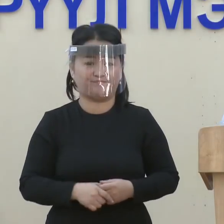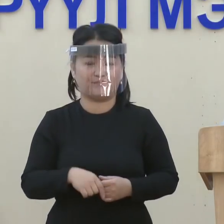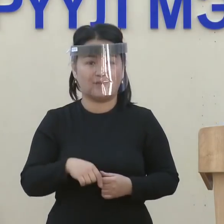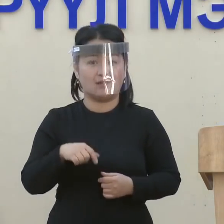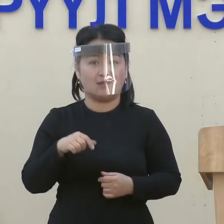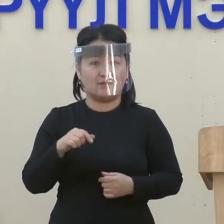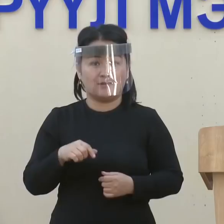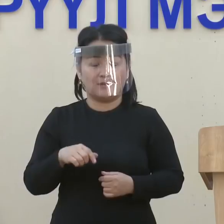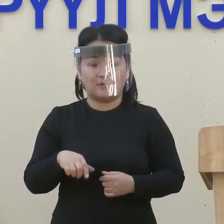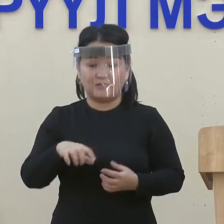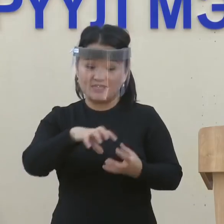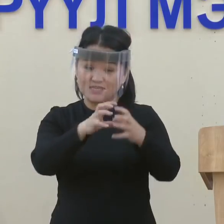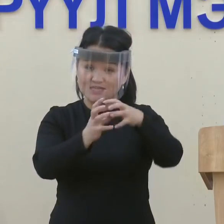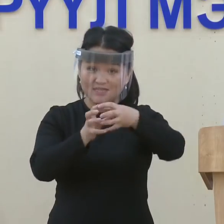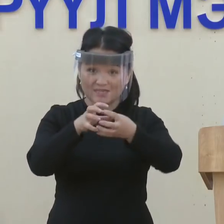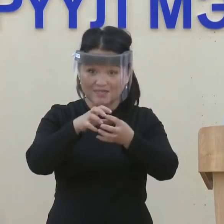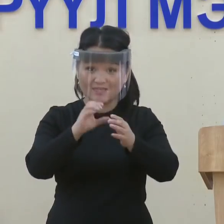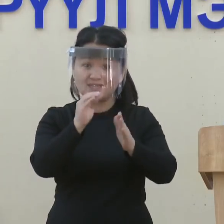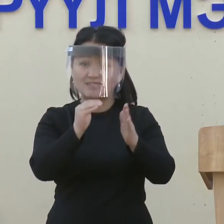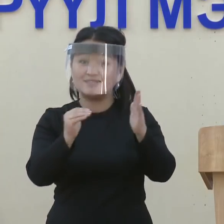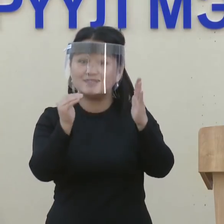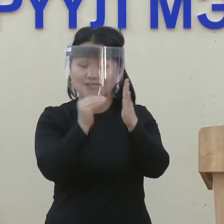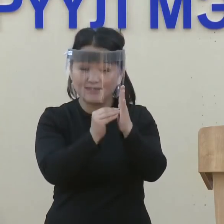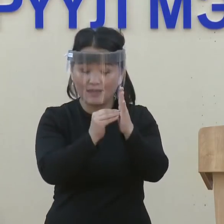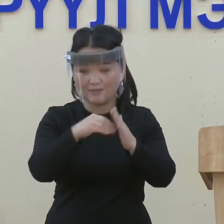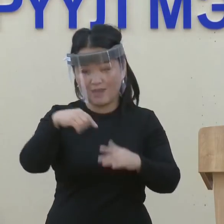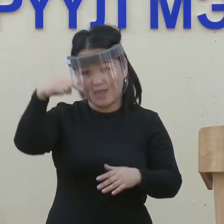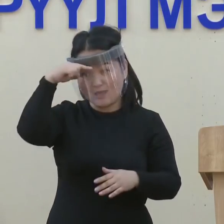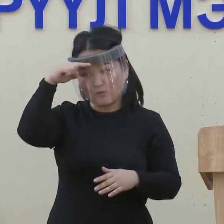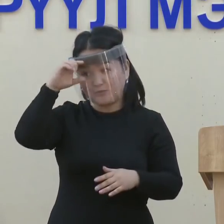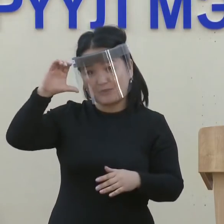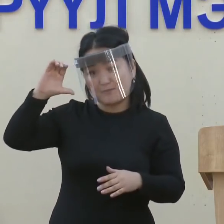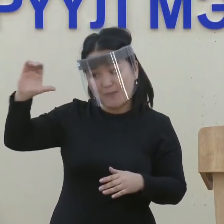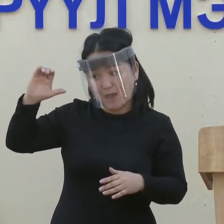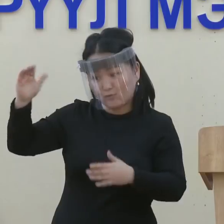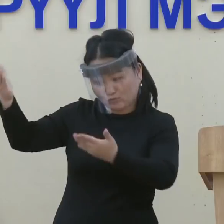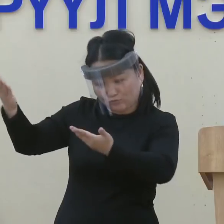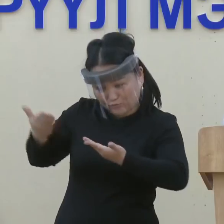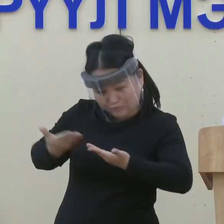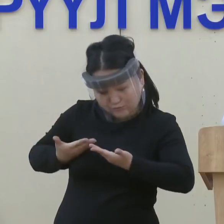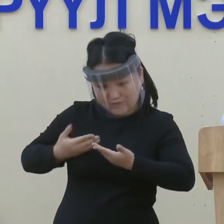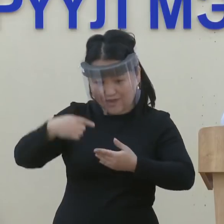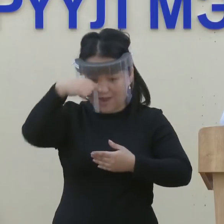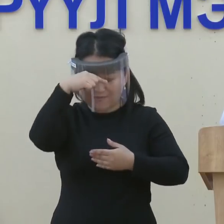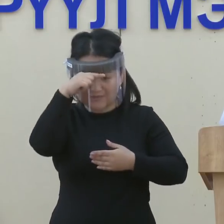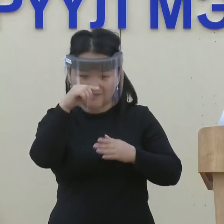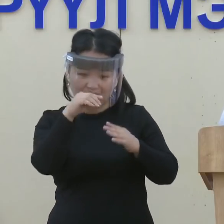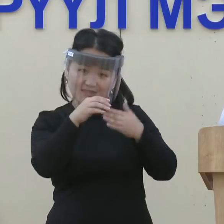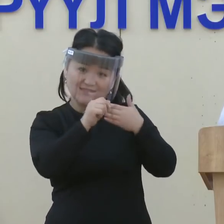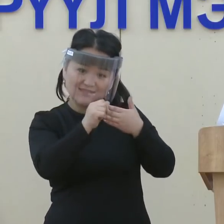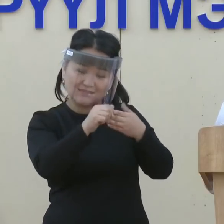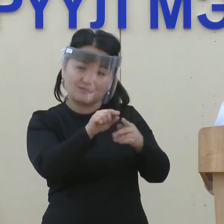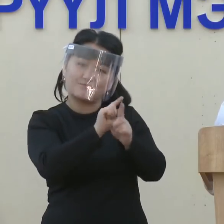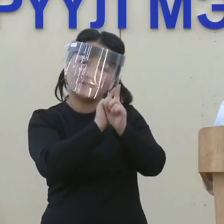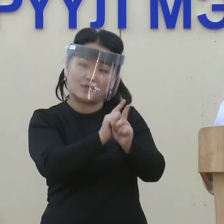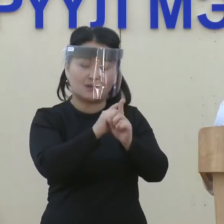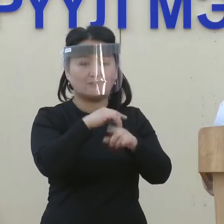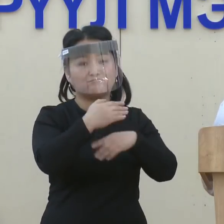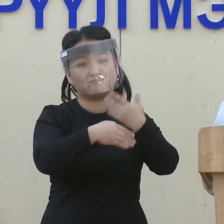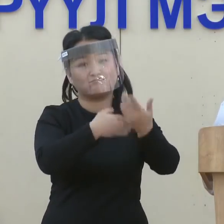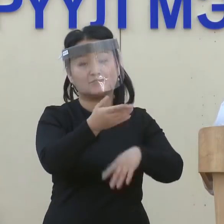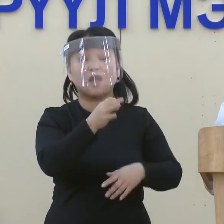мөн тэгэд дэлхийн стандарт дэлхийн эрүүл мэндийн байгууллагаас өгсөн эмчилгээний зарчмыг бид ашиглаж байна. А мөн